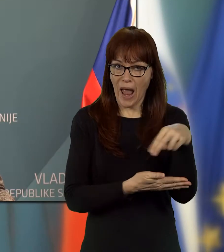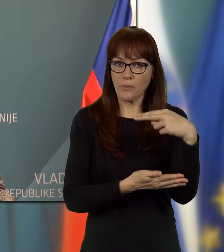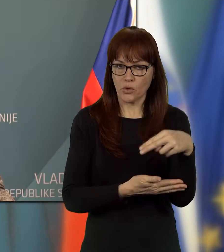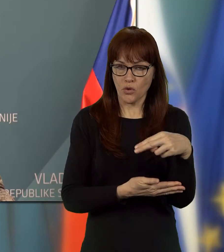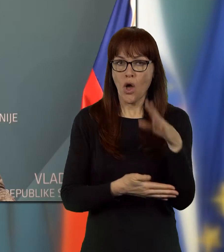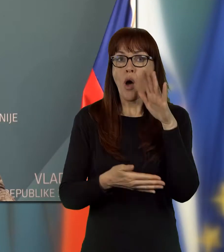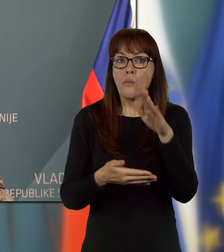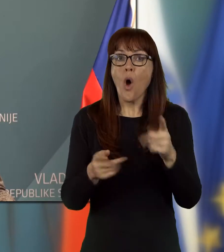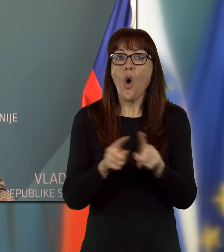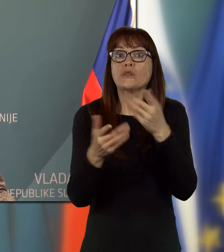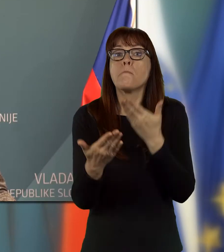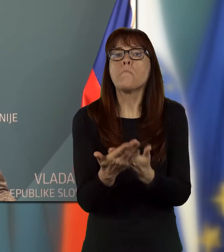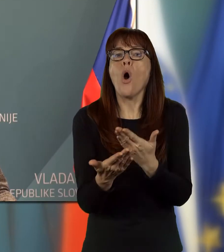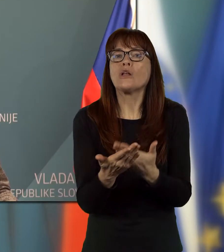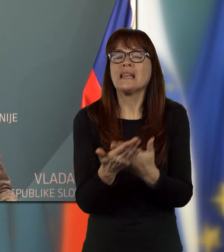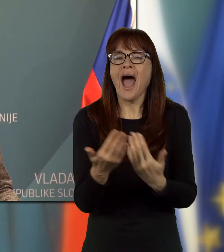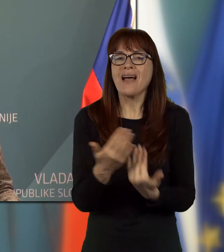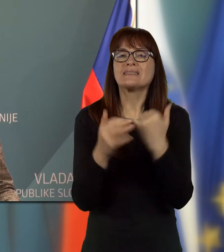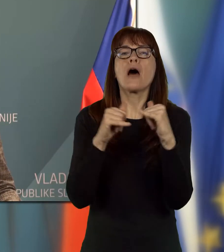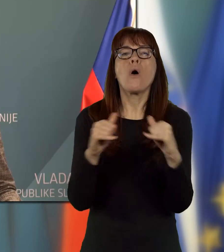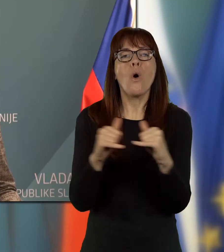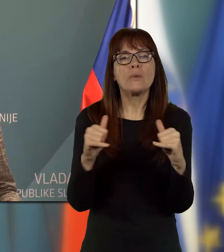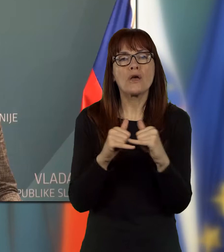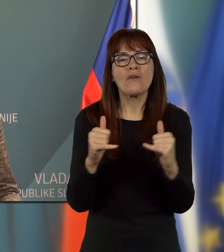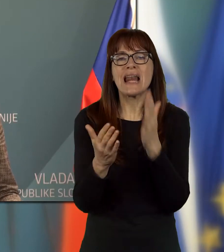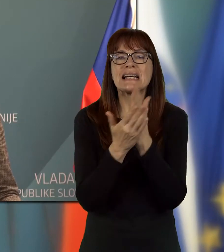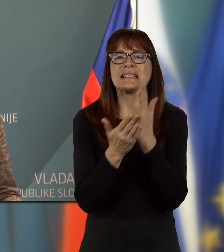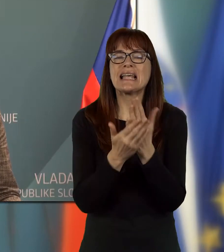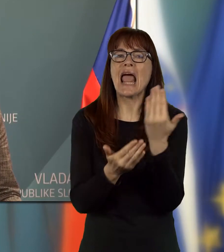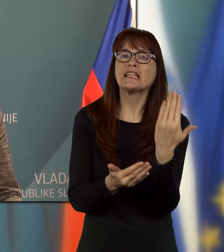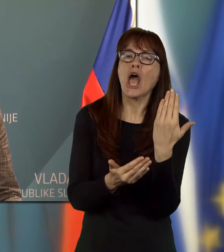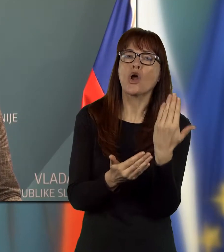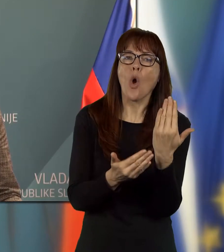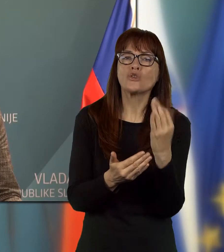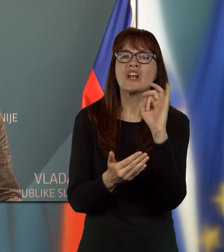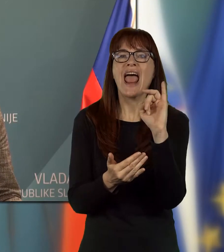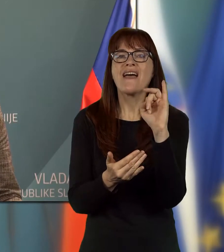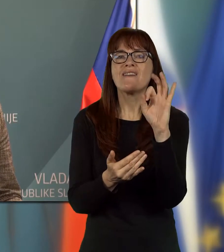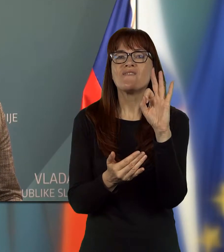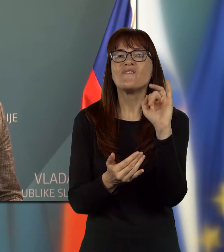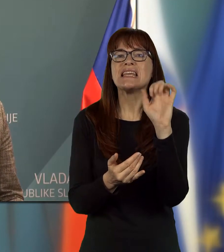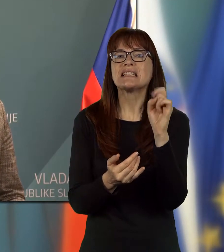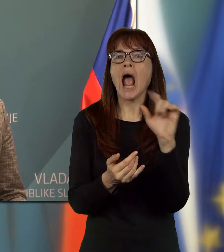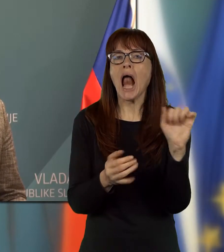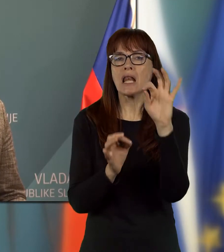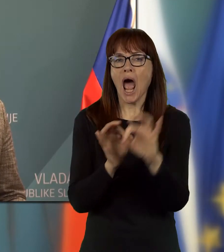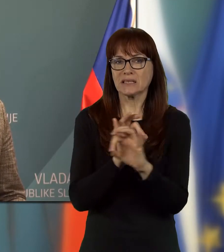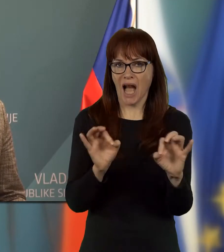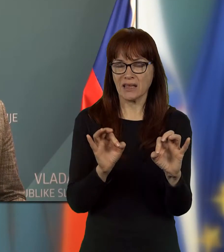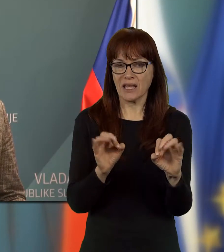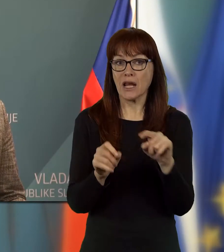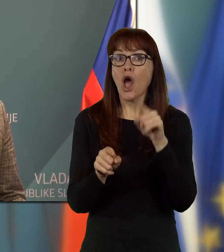novembru in bo podlaga za oblikovanje srednjeročne fiskalne strategije. To